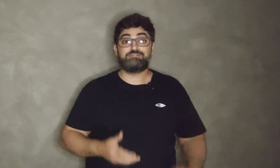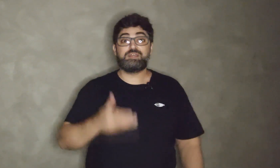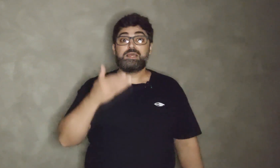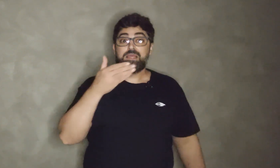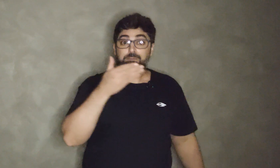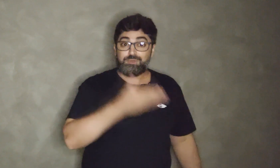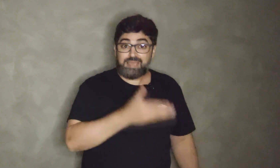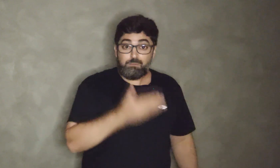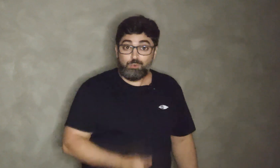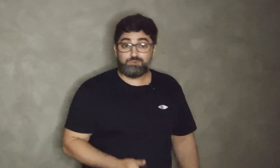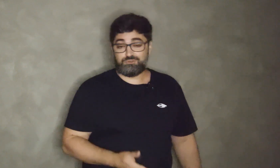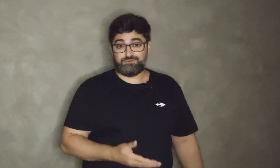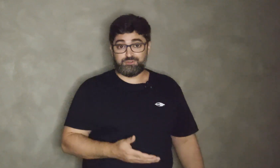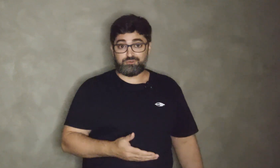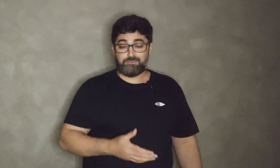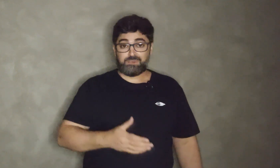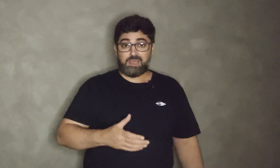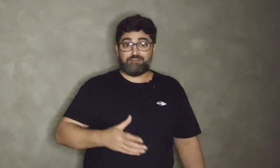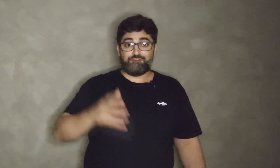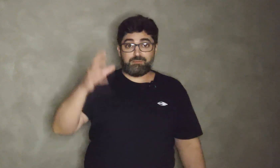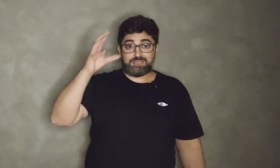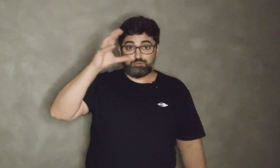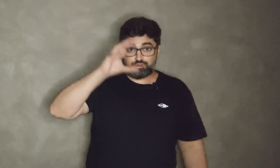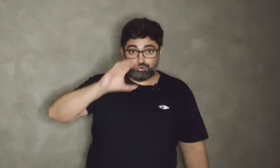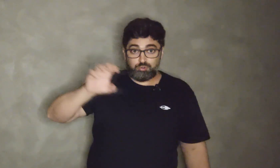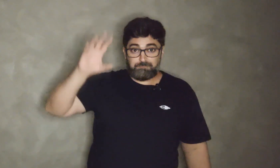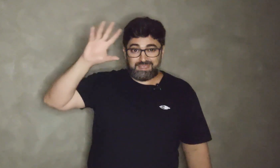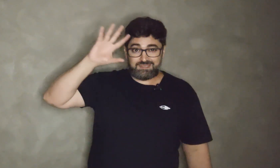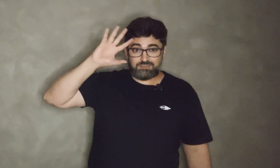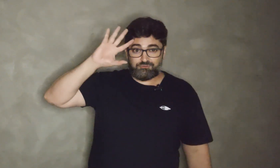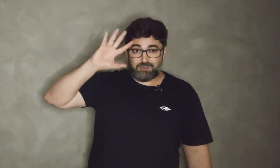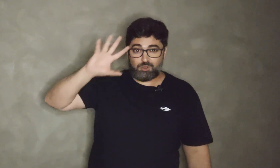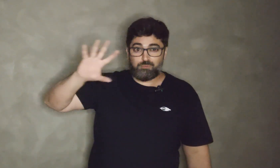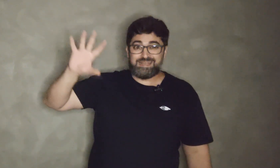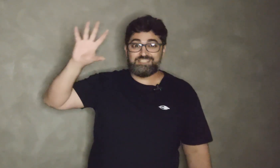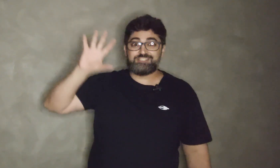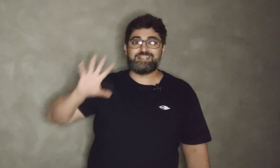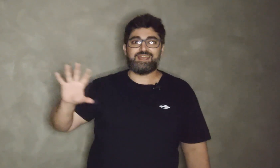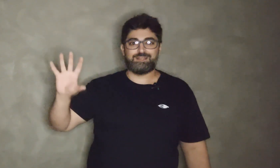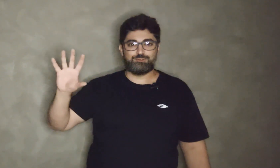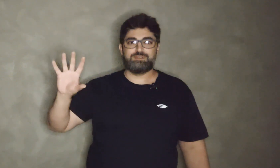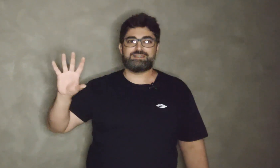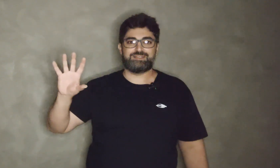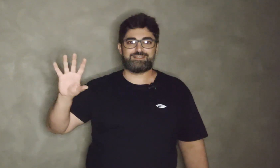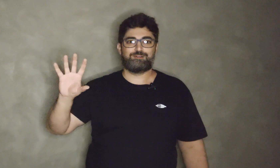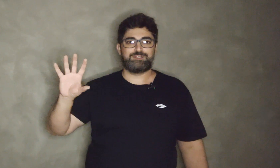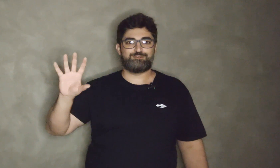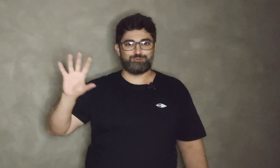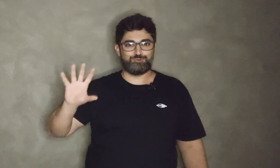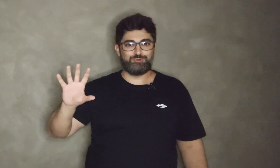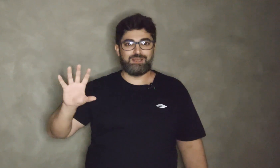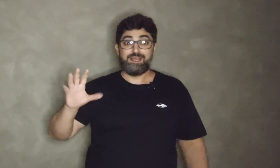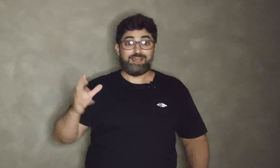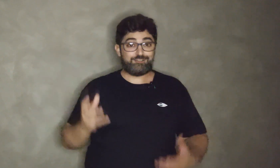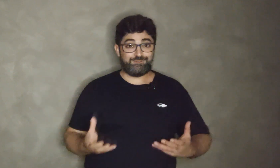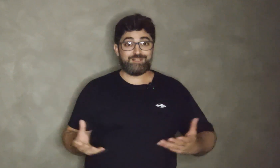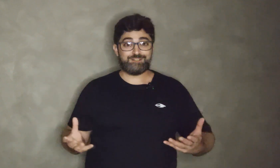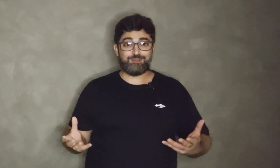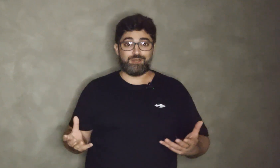escrever, porque é muito difícil. A forma que o surdo pensa, a forma como ele enxerga toda essa questão da estrutura é diferente da